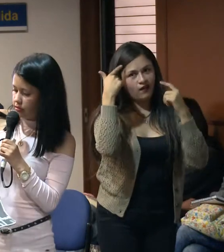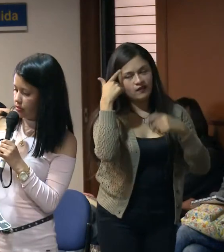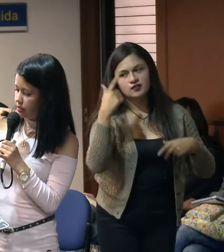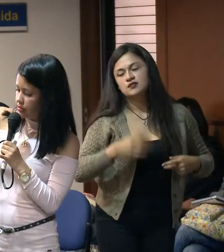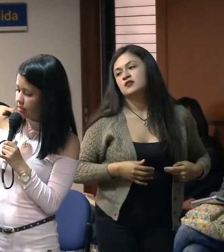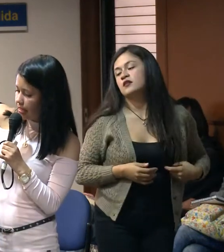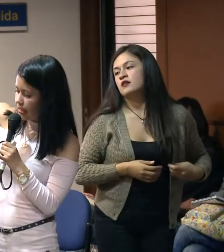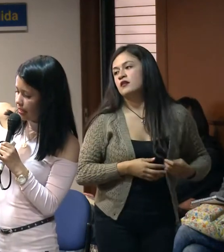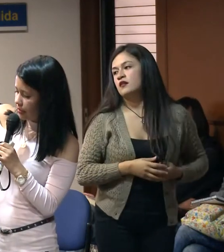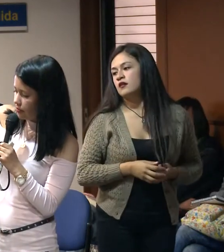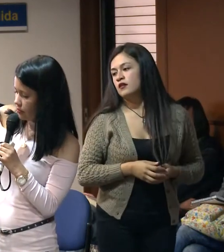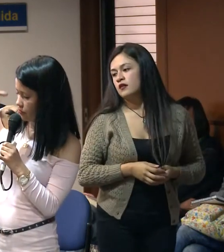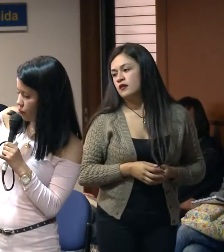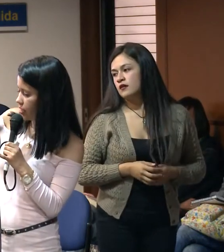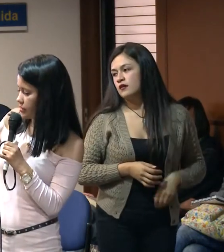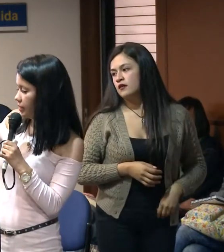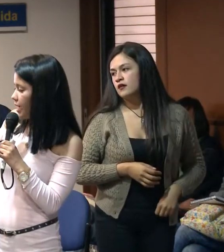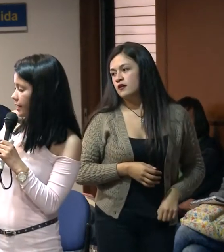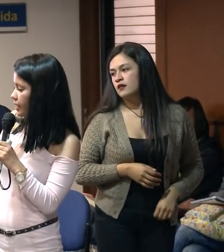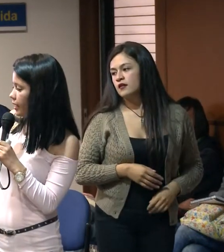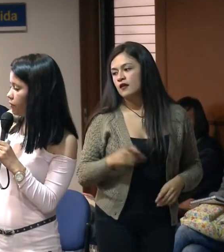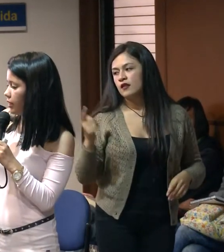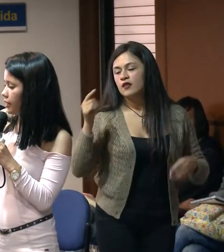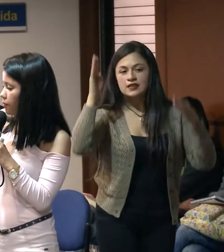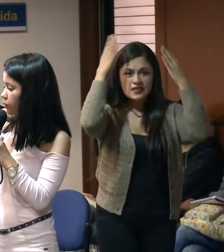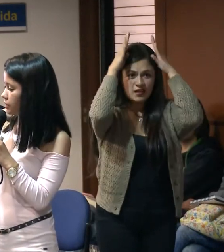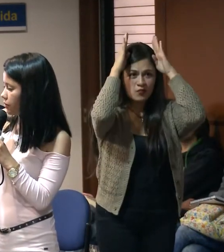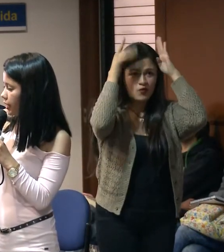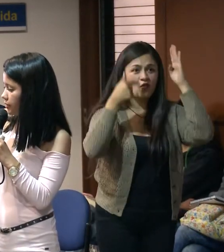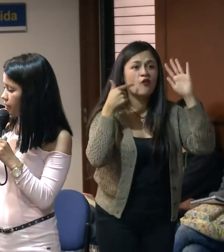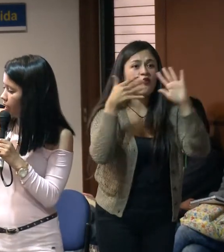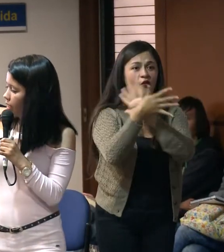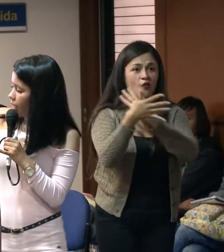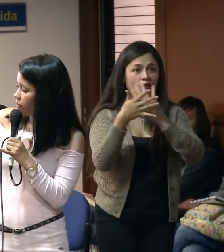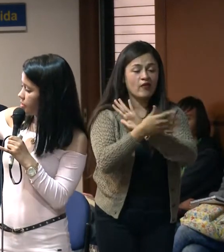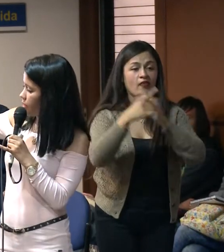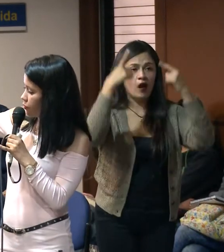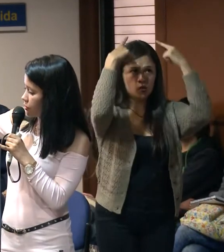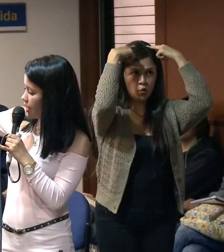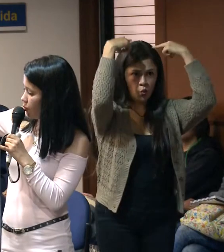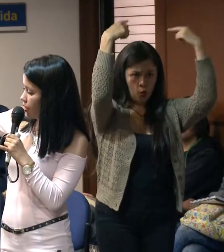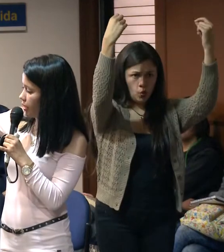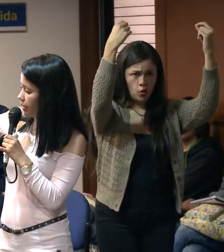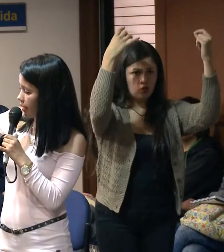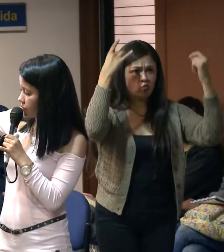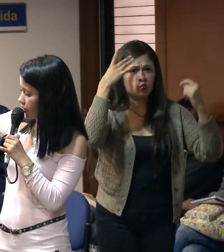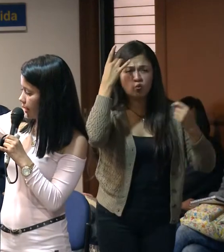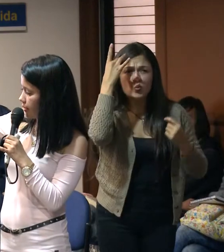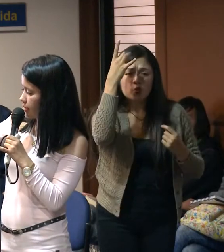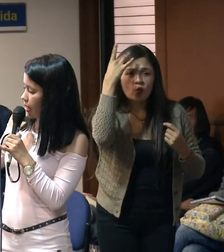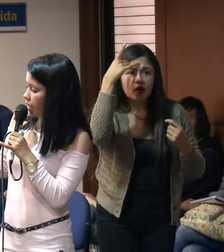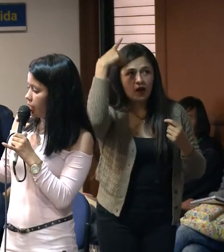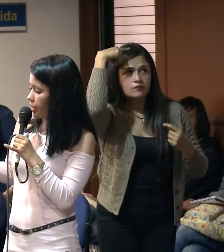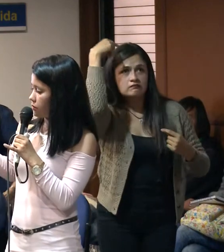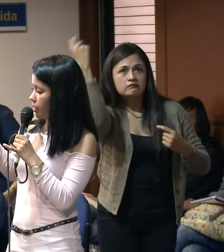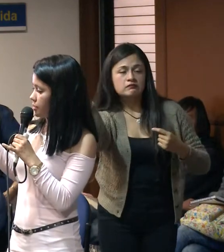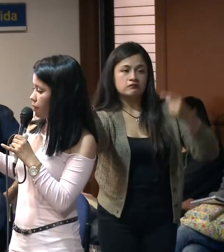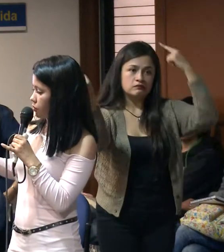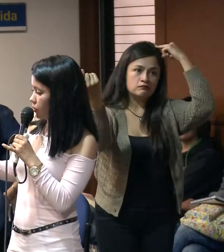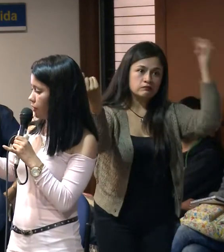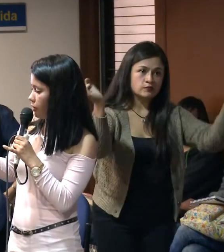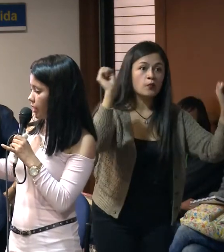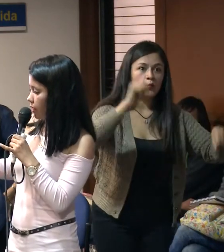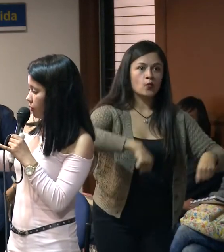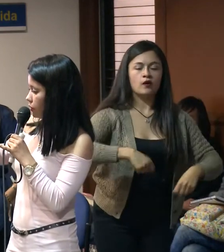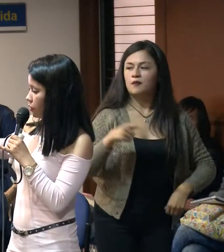pues se le pues narra que le duele, digamos, las orejas. Entonces al burro se le puede quitar las orejas y esto lo